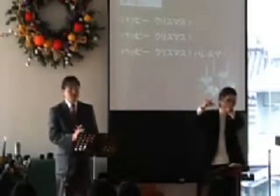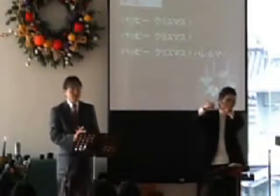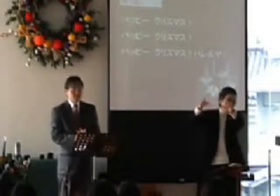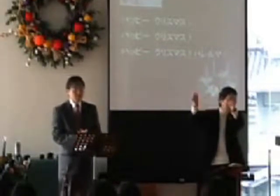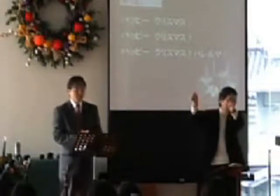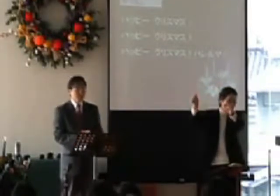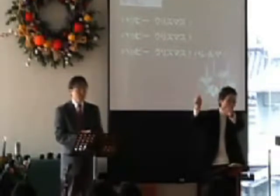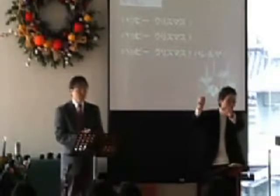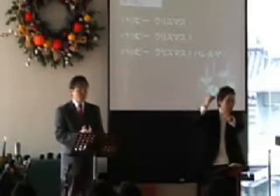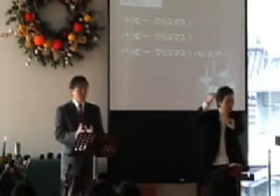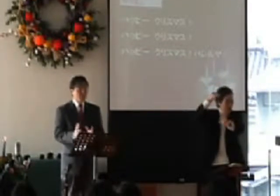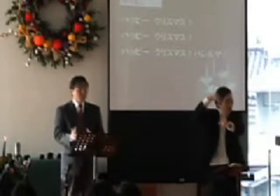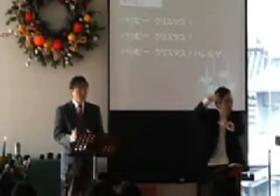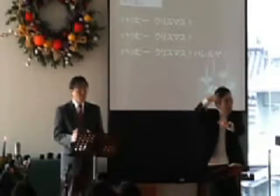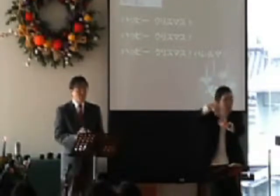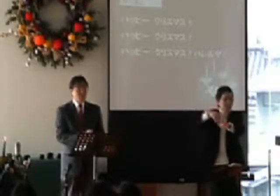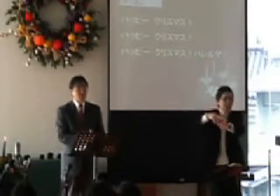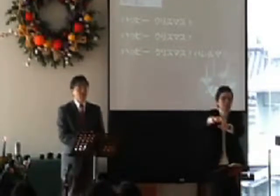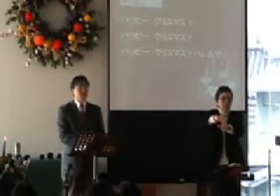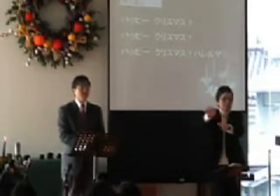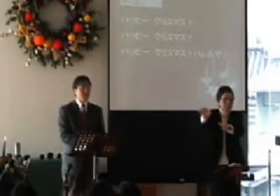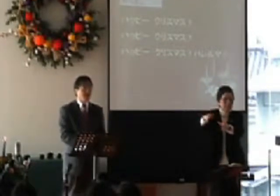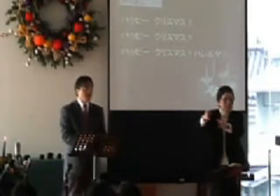イエス様がお生まれになった時に、